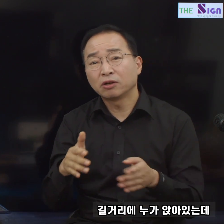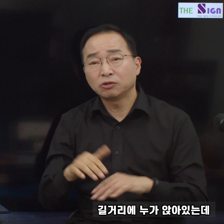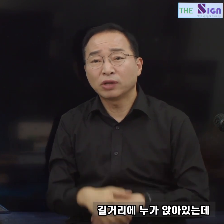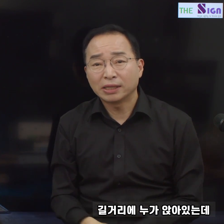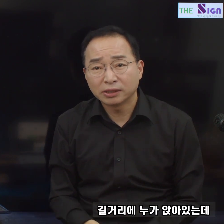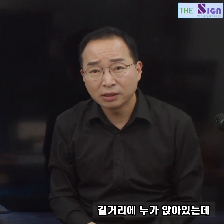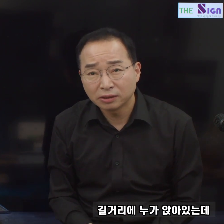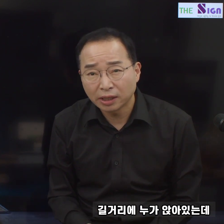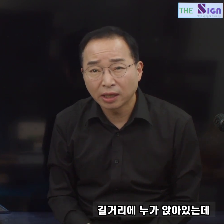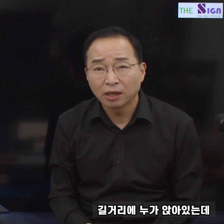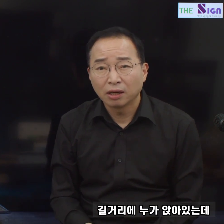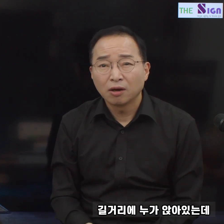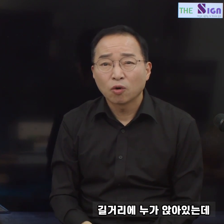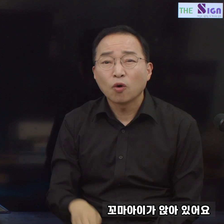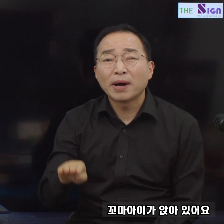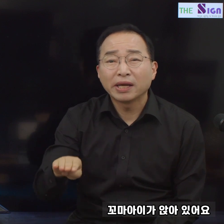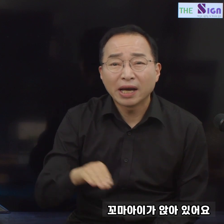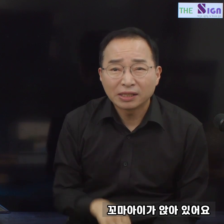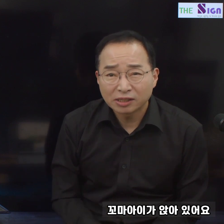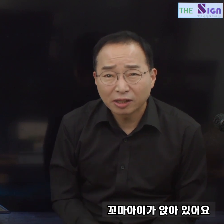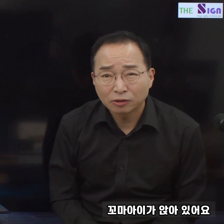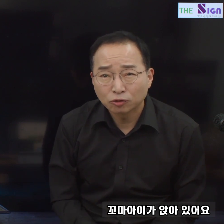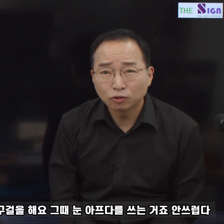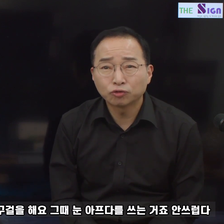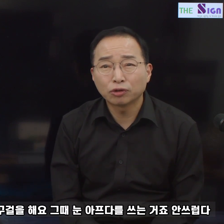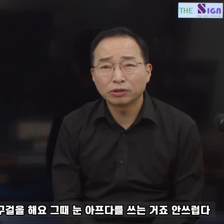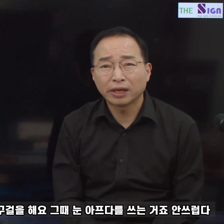누가 앉아있는데 꼬마아이가 앉아가지고 국어를 해.